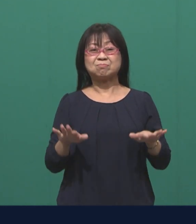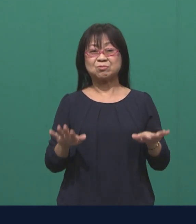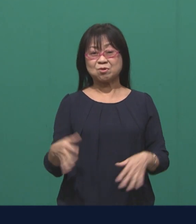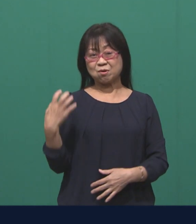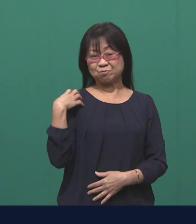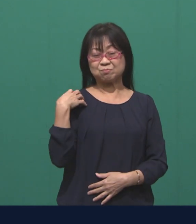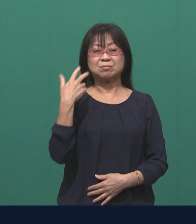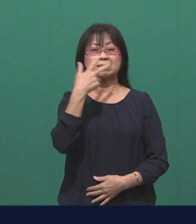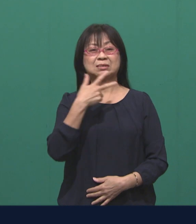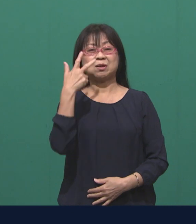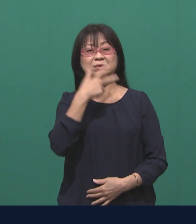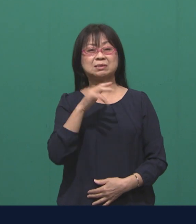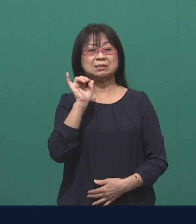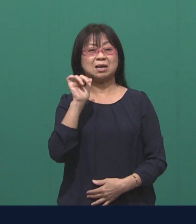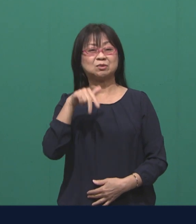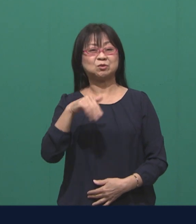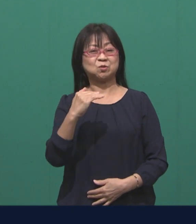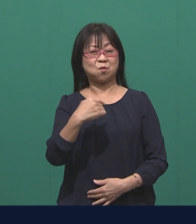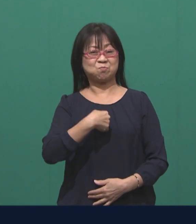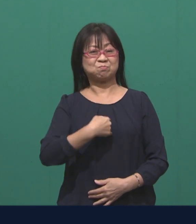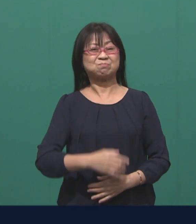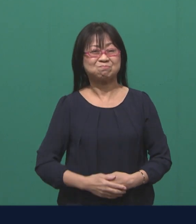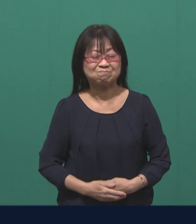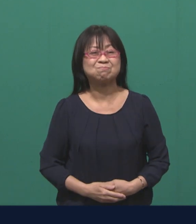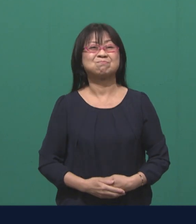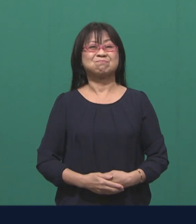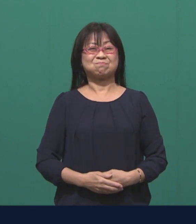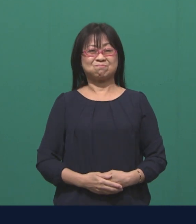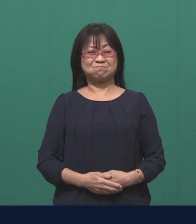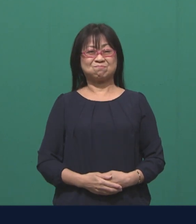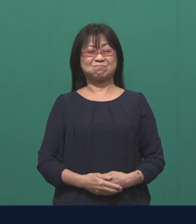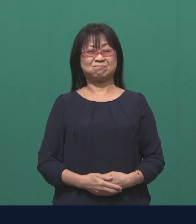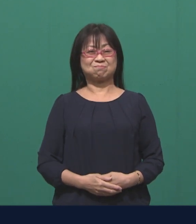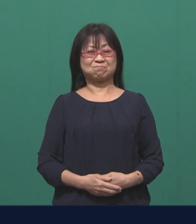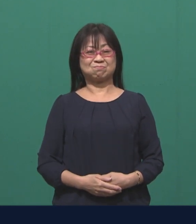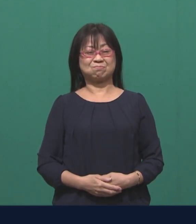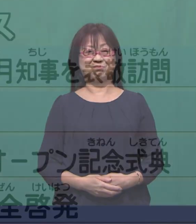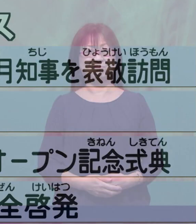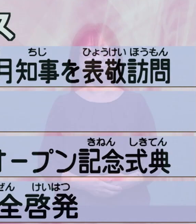。今日は塩尻安子がお伝えします。